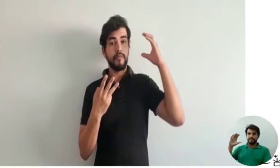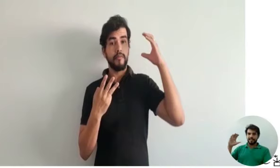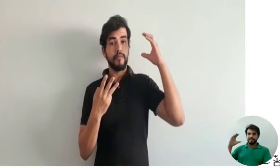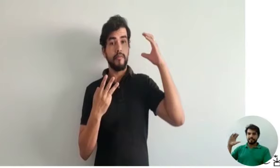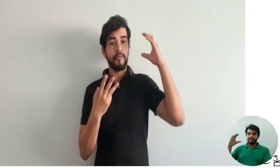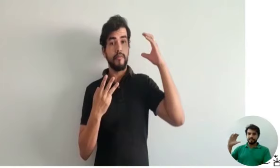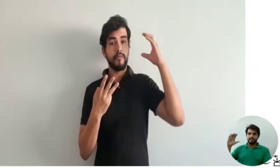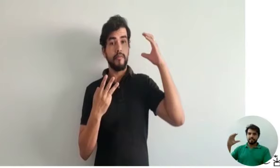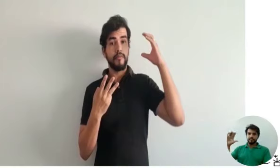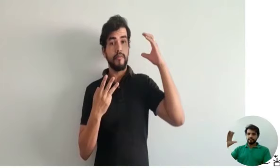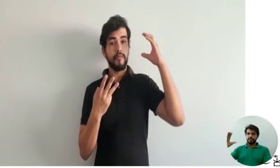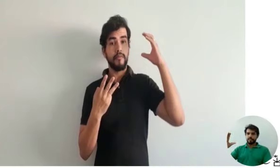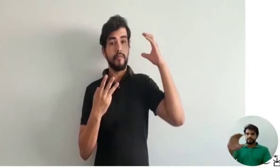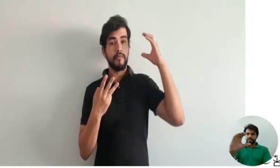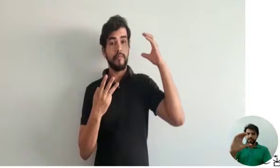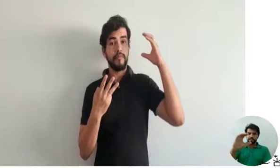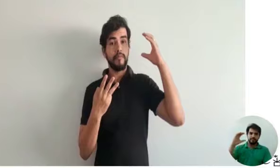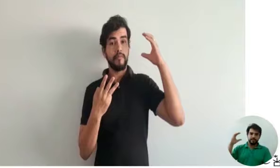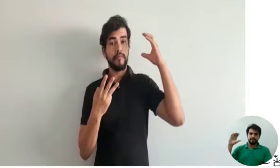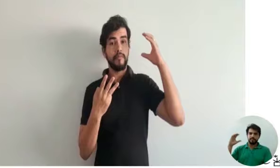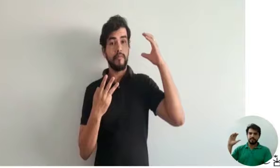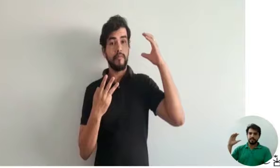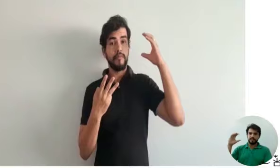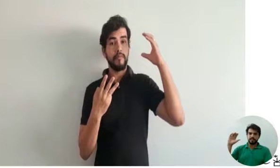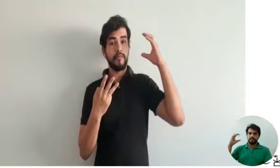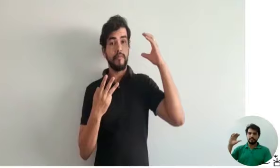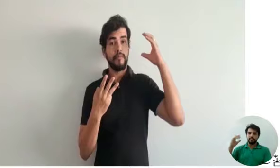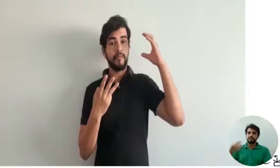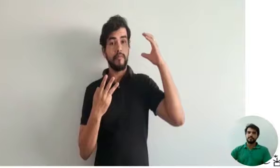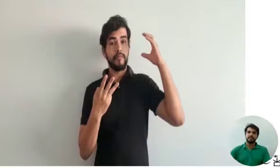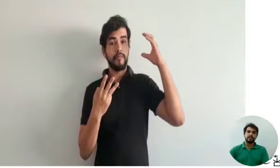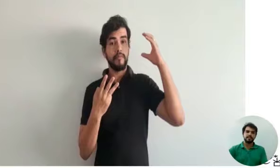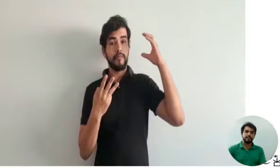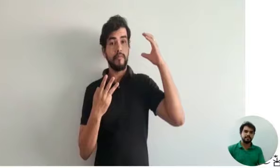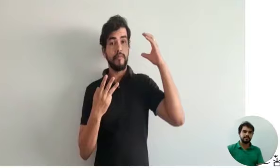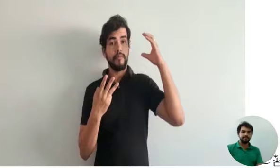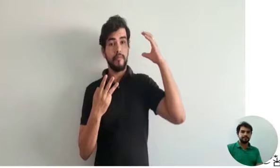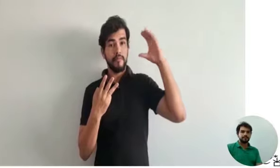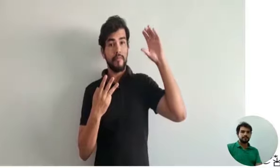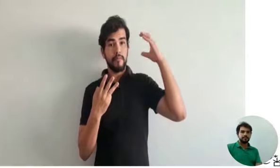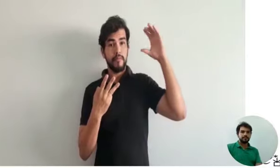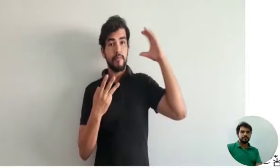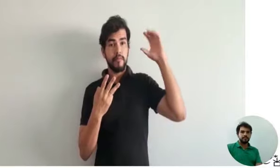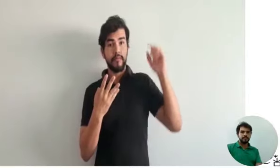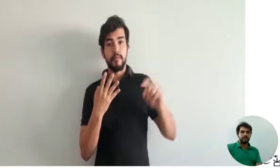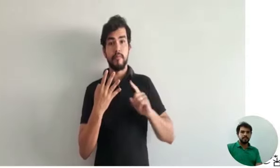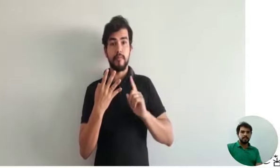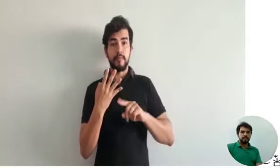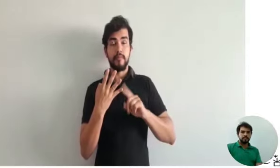Terceiro, ciências. É um C. Faz o C, balança aqui do lado, ciências.